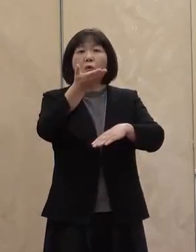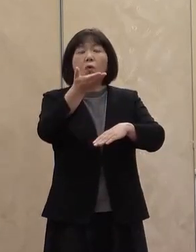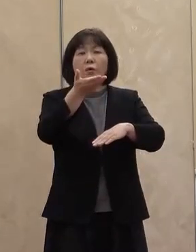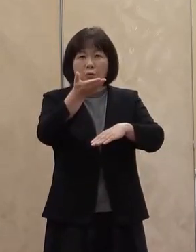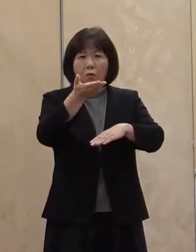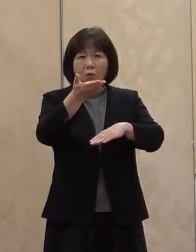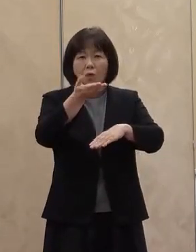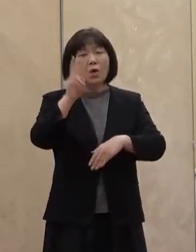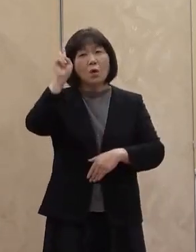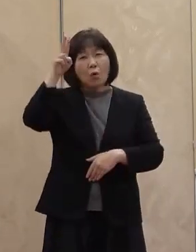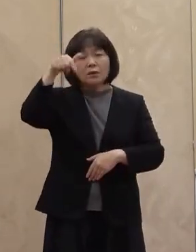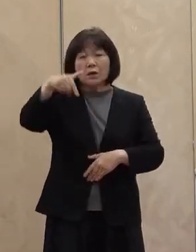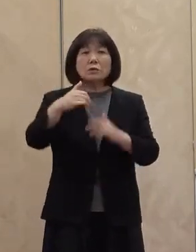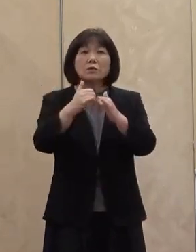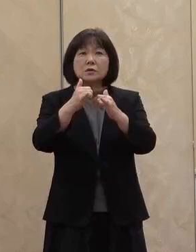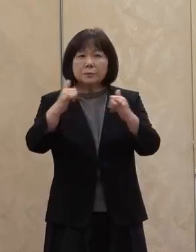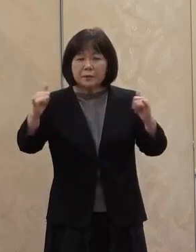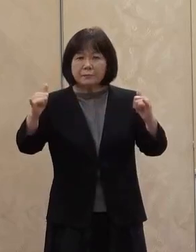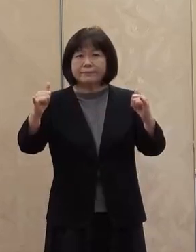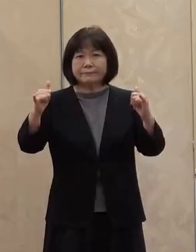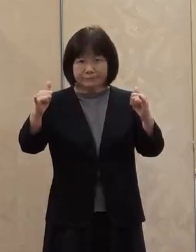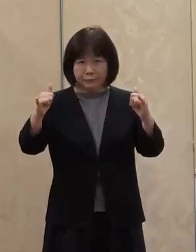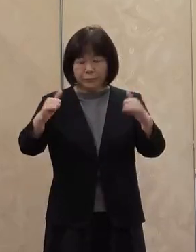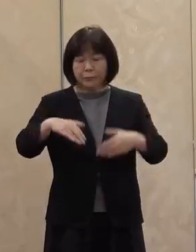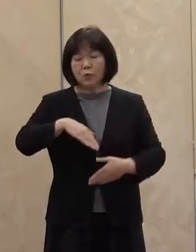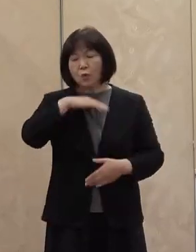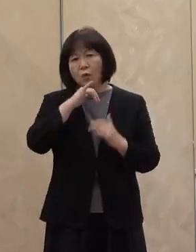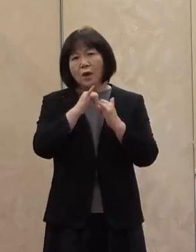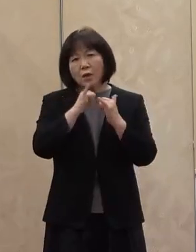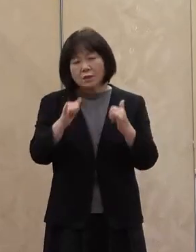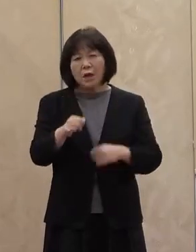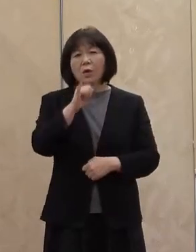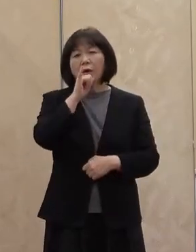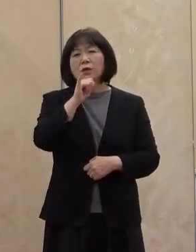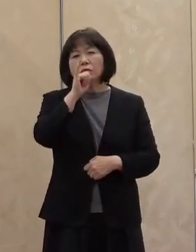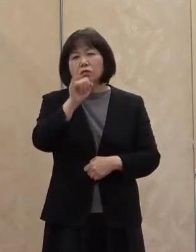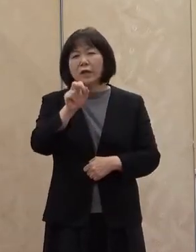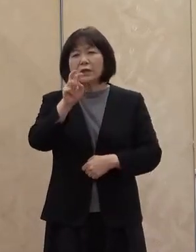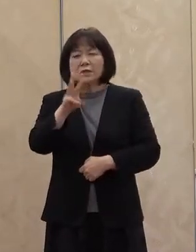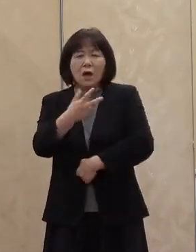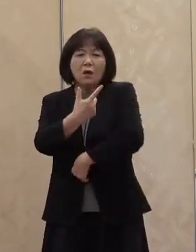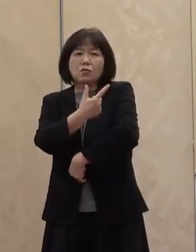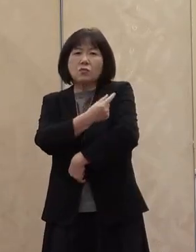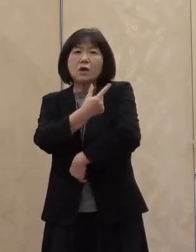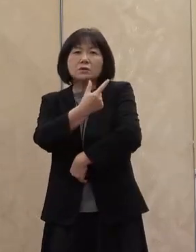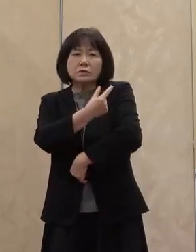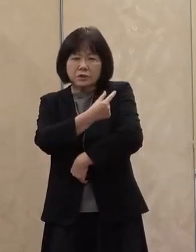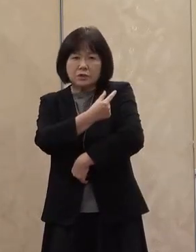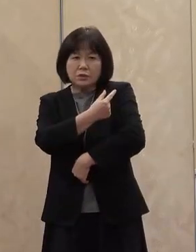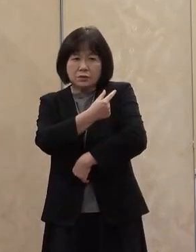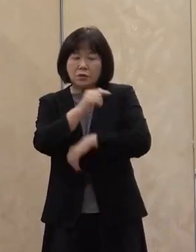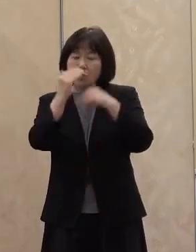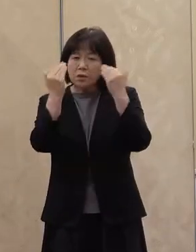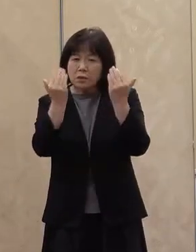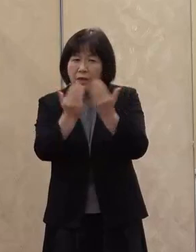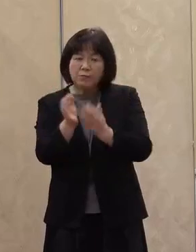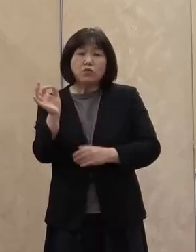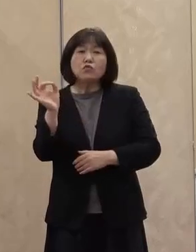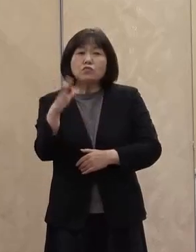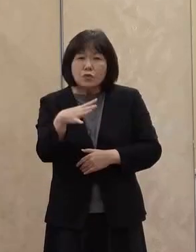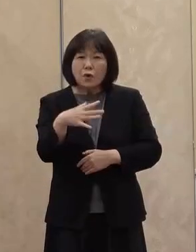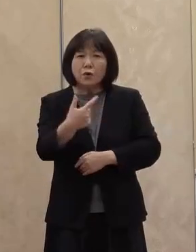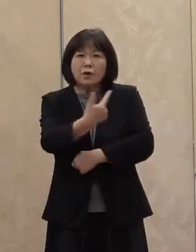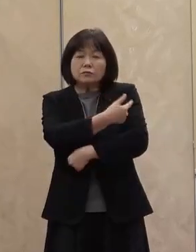65歳以上の大阪府民の、高齢者の方のインフルエンザワクチンの全額無料接